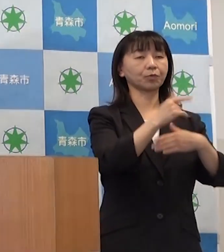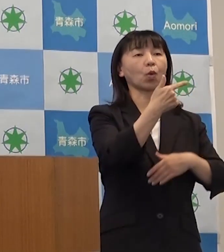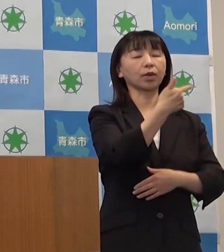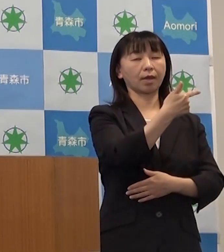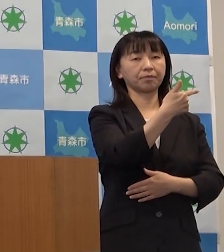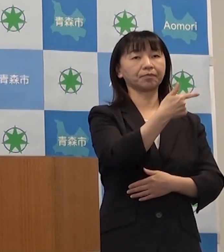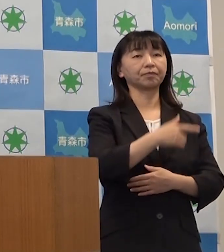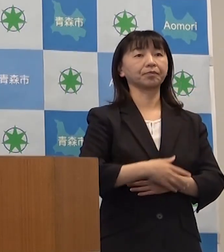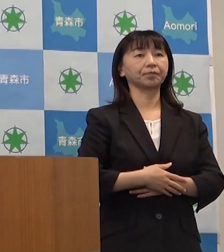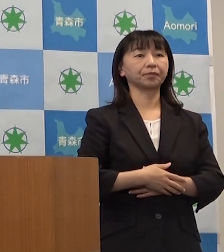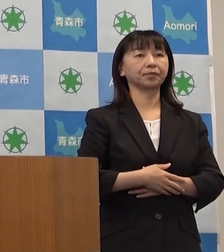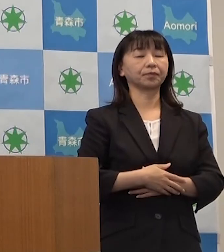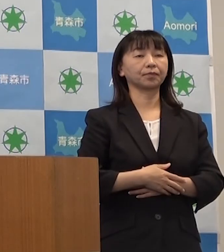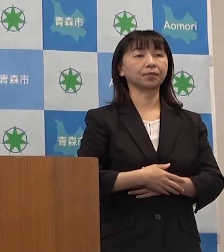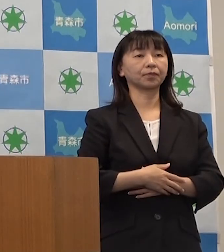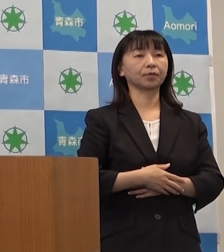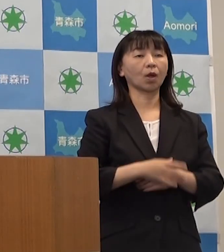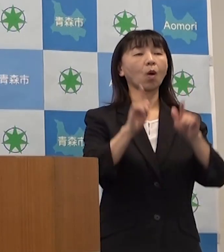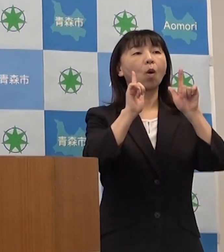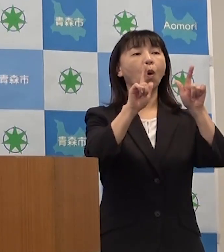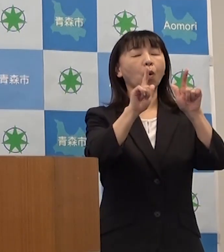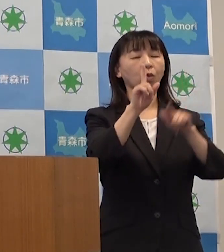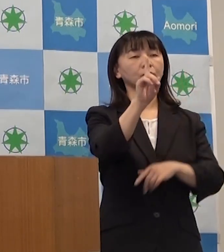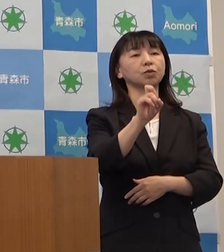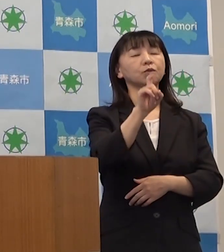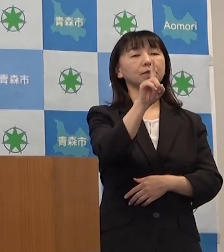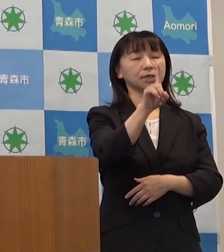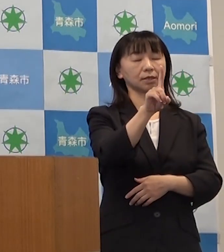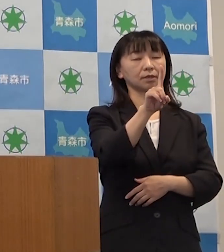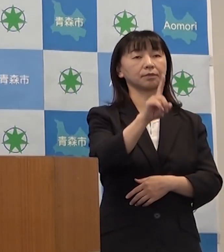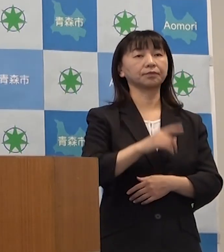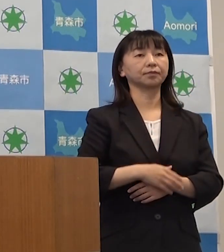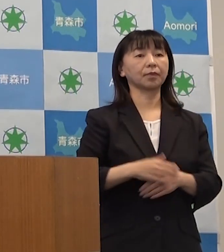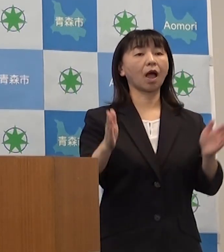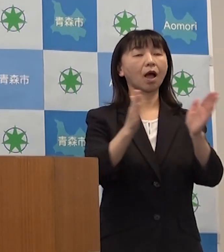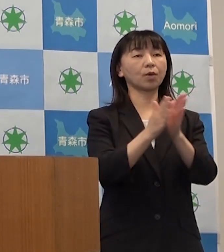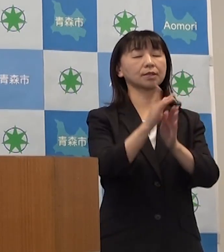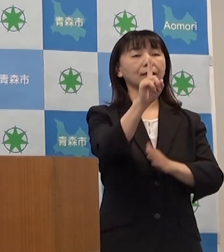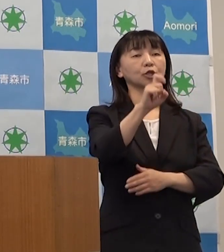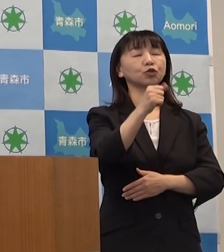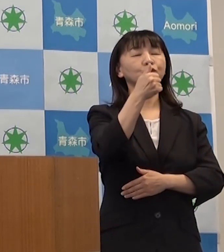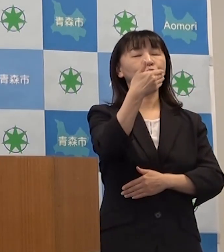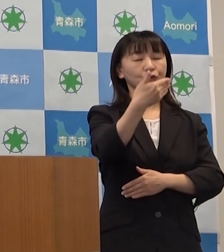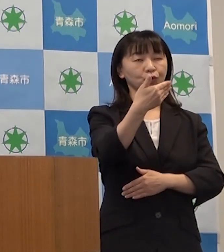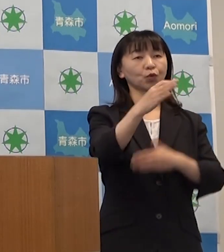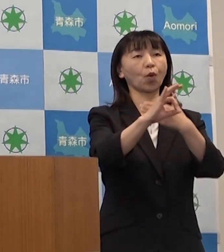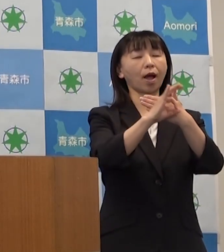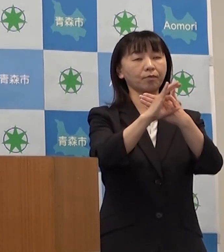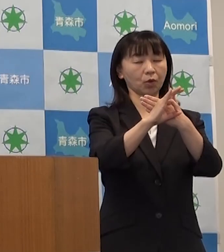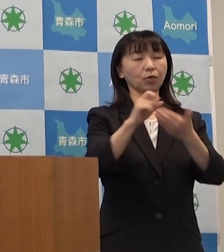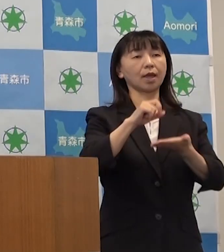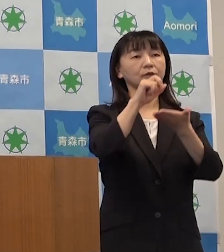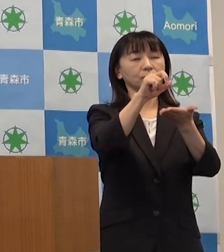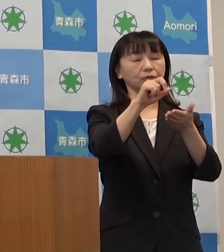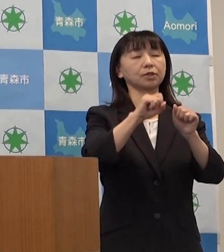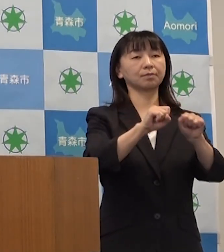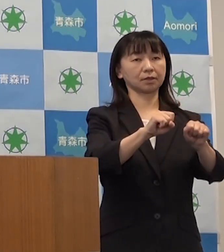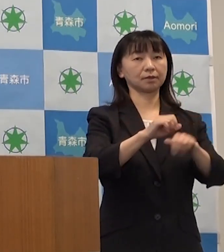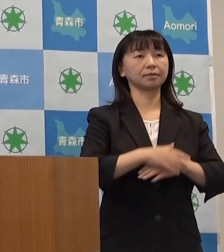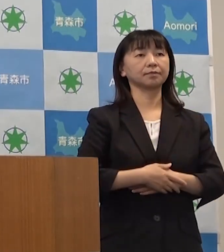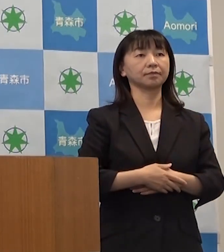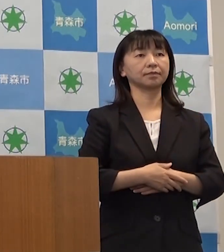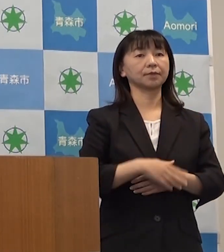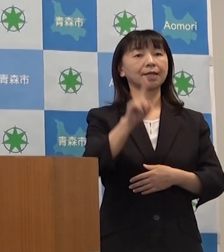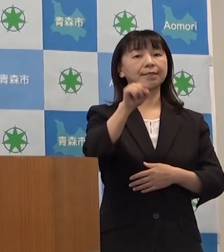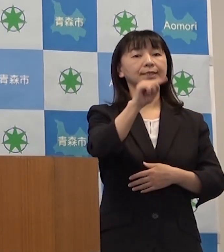件、そして報告11件、合計19件となっております。